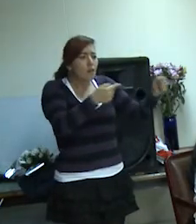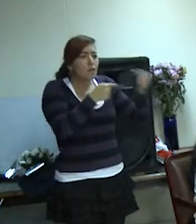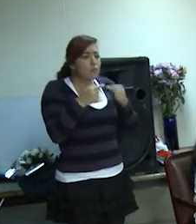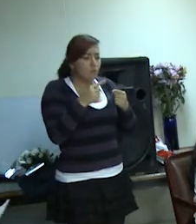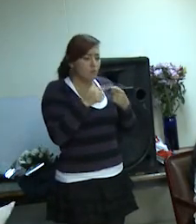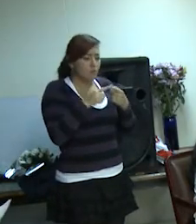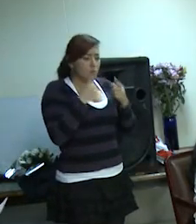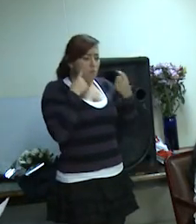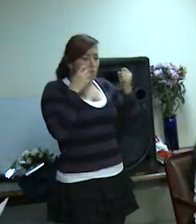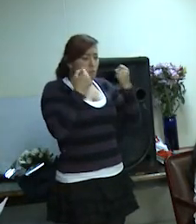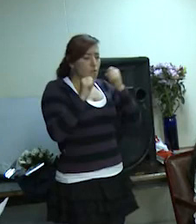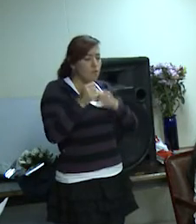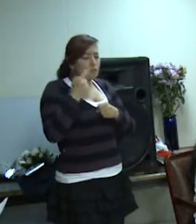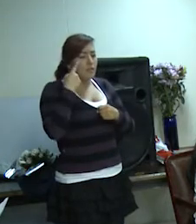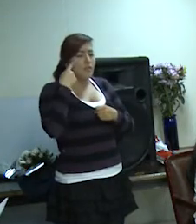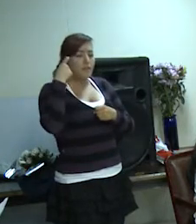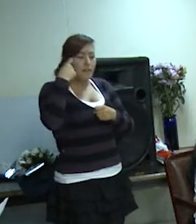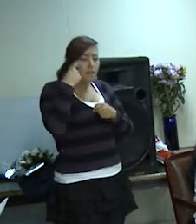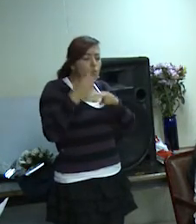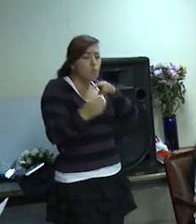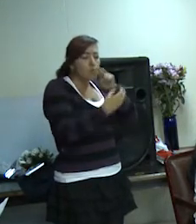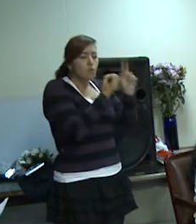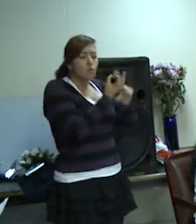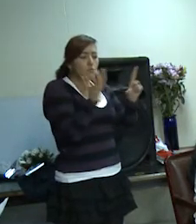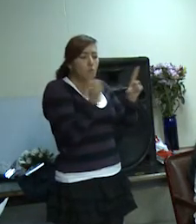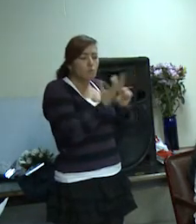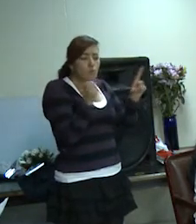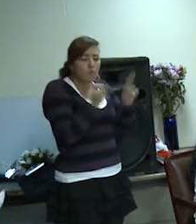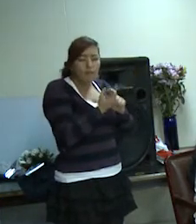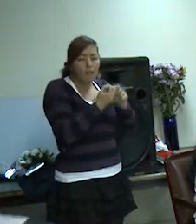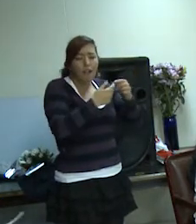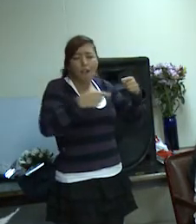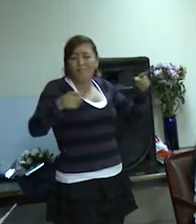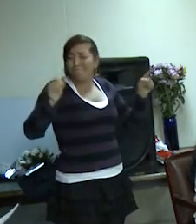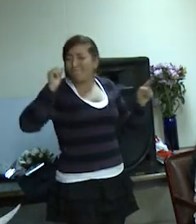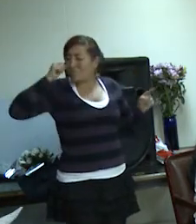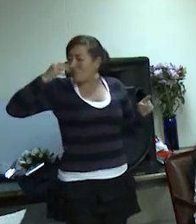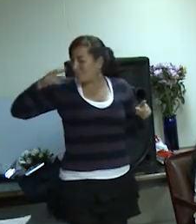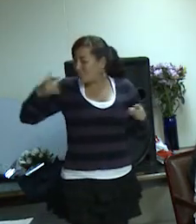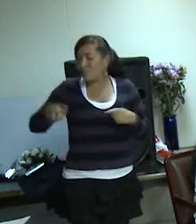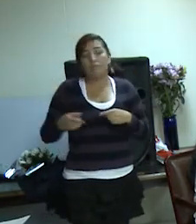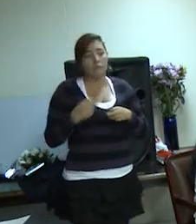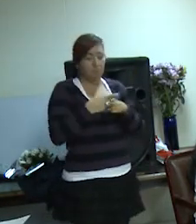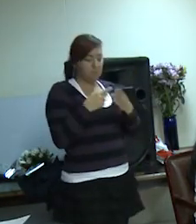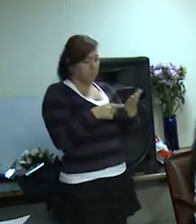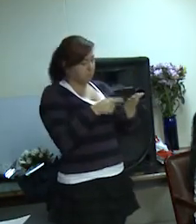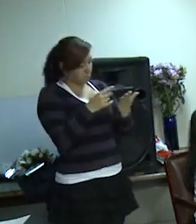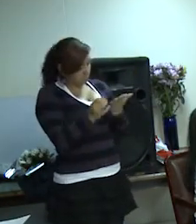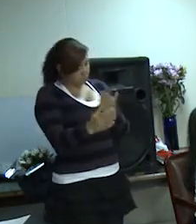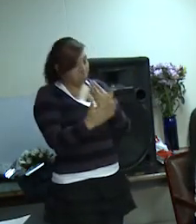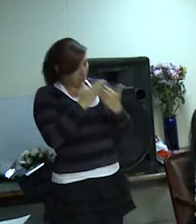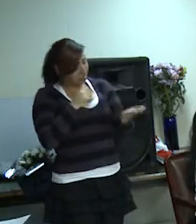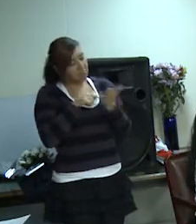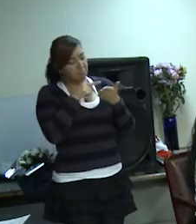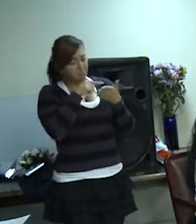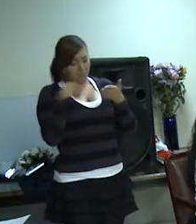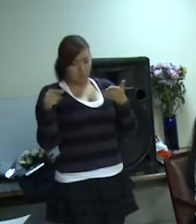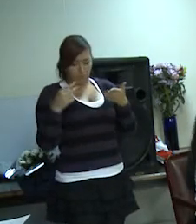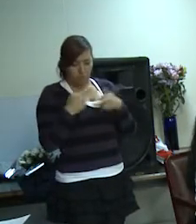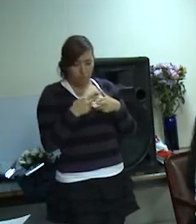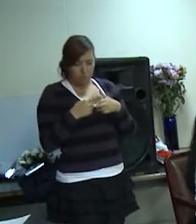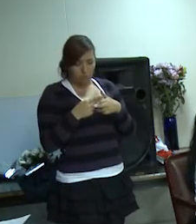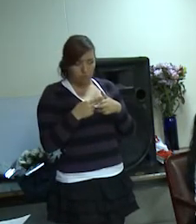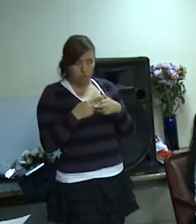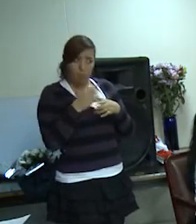decía preocupaciones y retos de la educación popular y no recuerdo el resto. Me llamó la atención que no habría